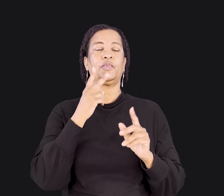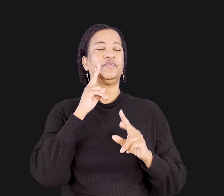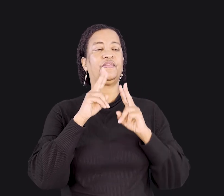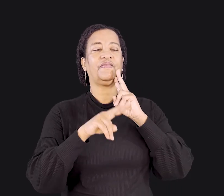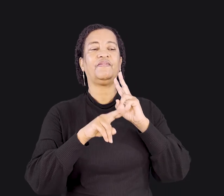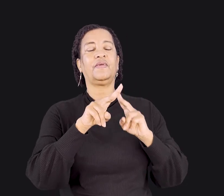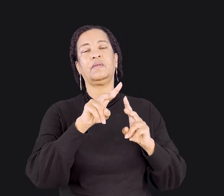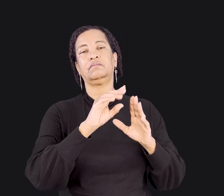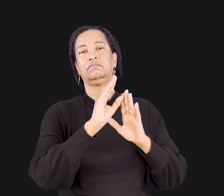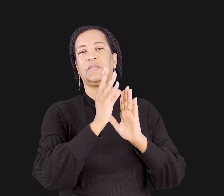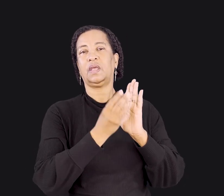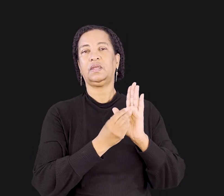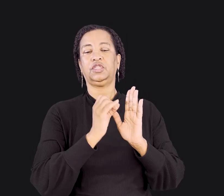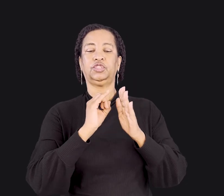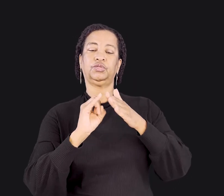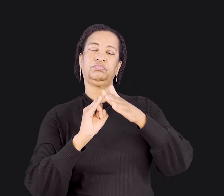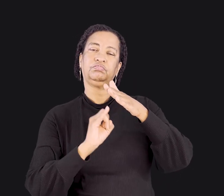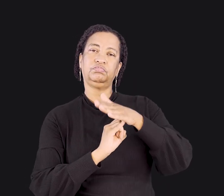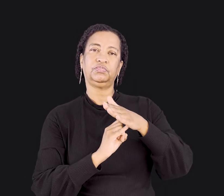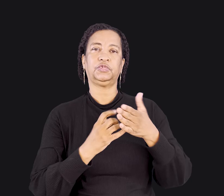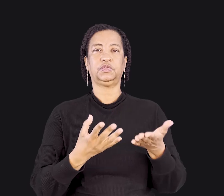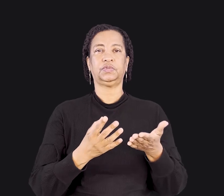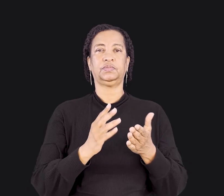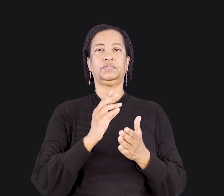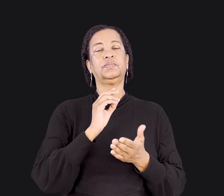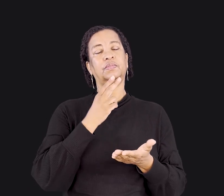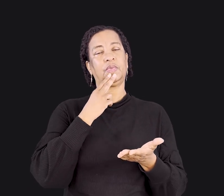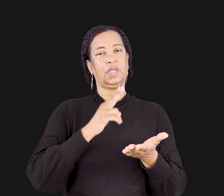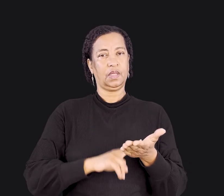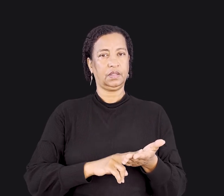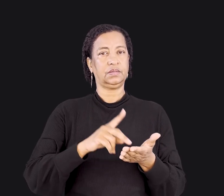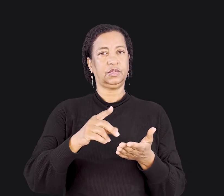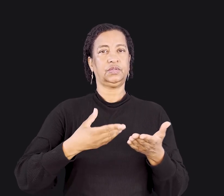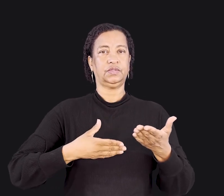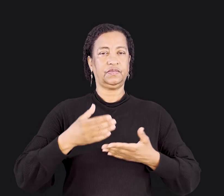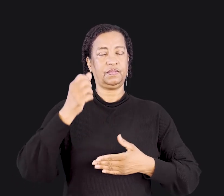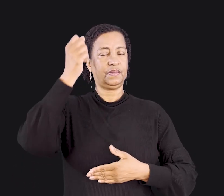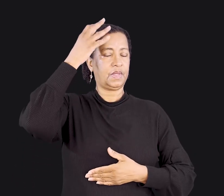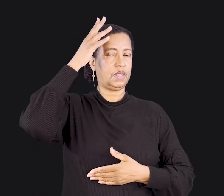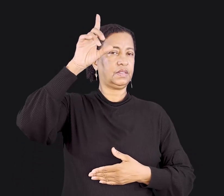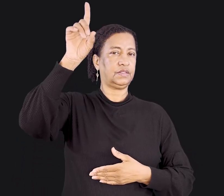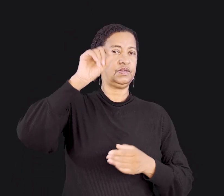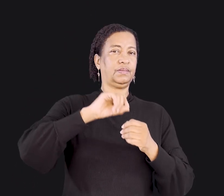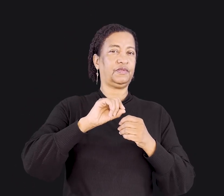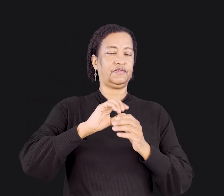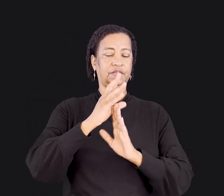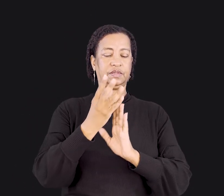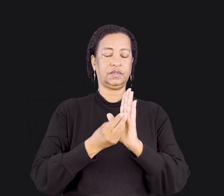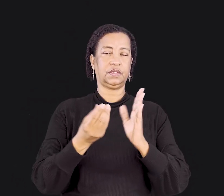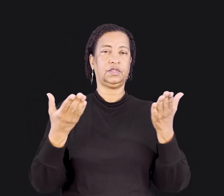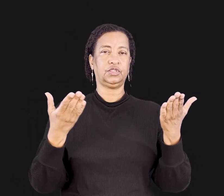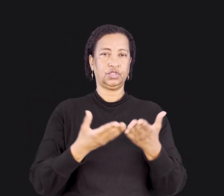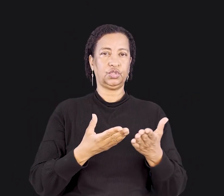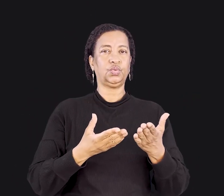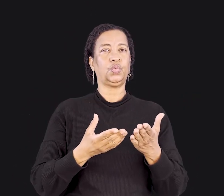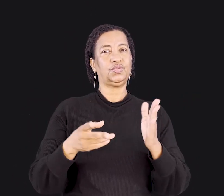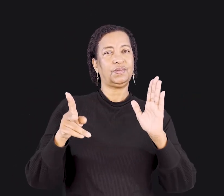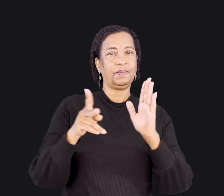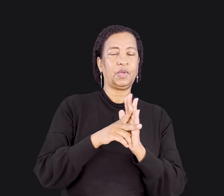uma instituição. Que essa carta de Paulo sirva, pela graça de Deus, para fazer da igreja de hoje a autêntica igreja do Senhor Jesus